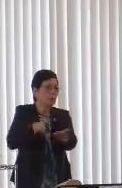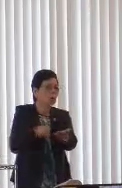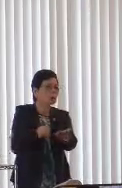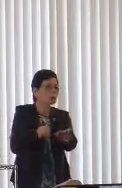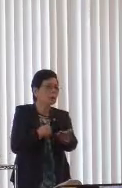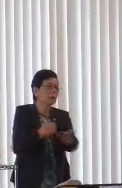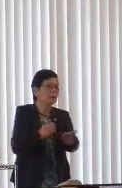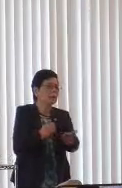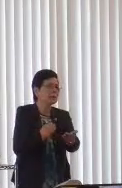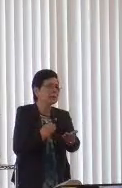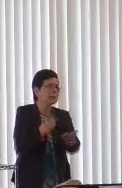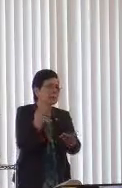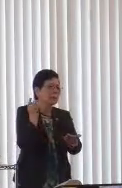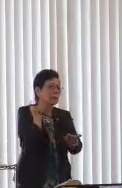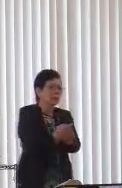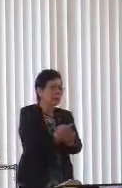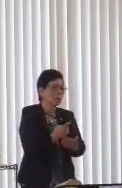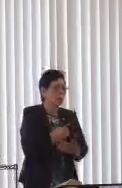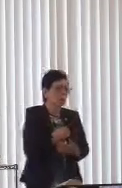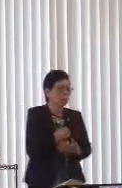ってもそれはダメですね。